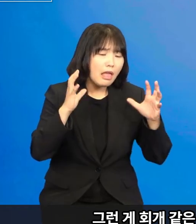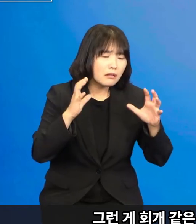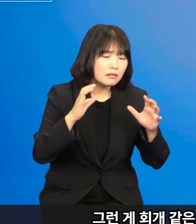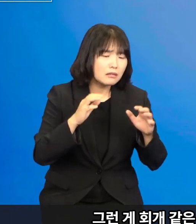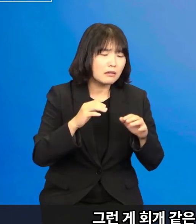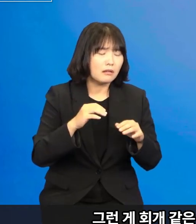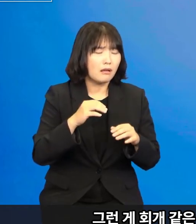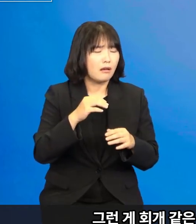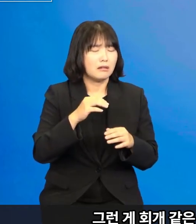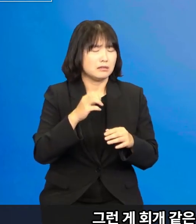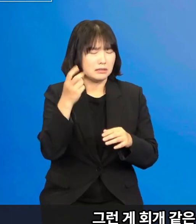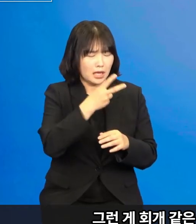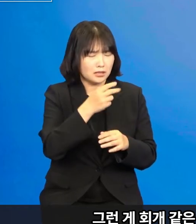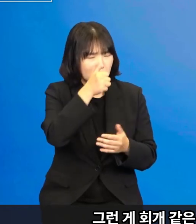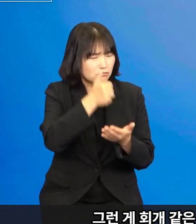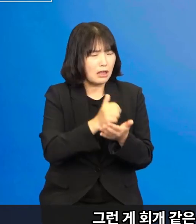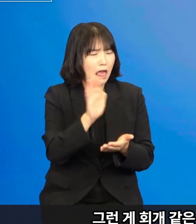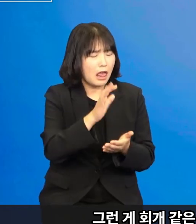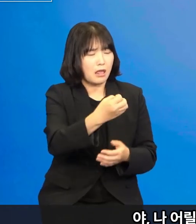거 아니야? 난 잘 모르지만.